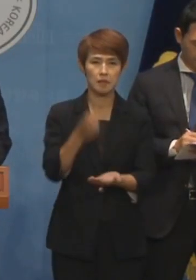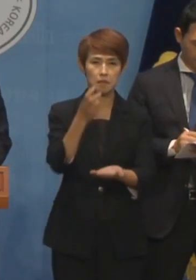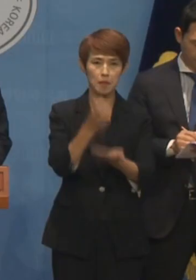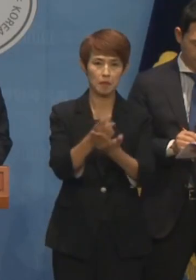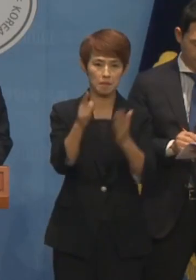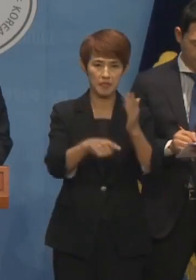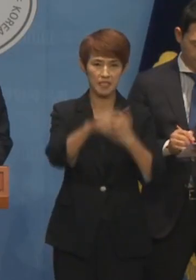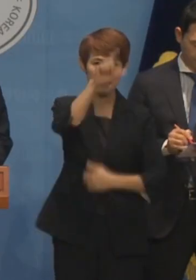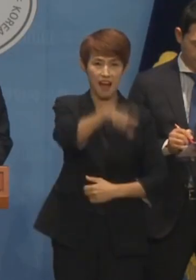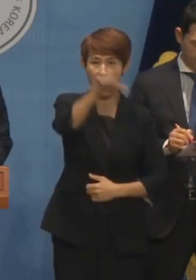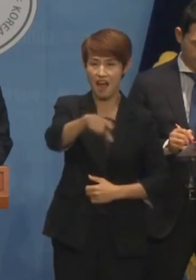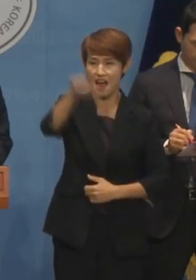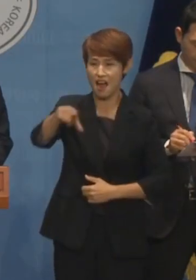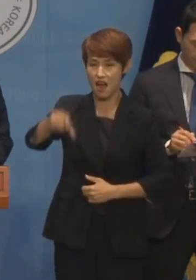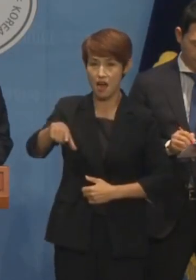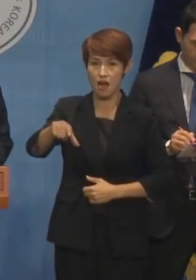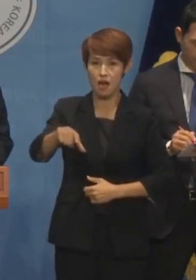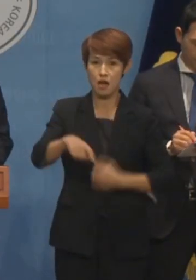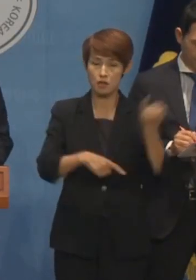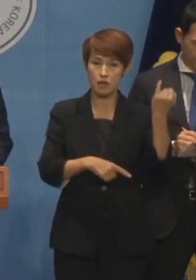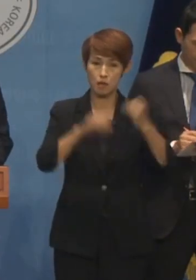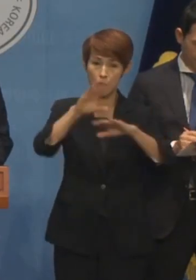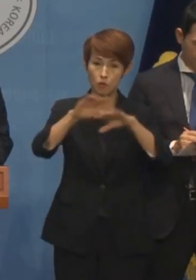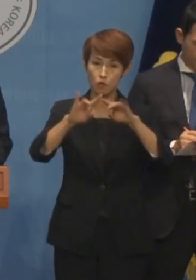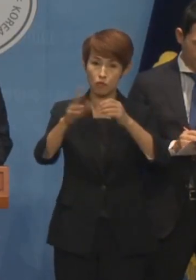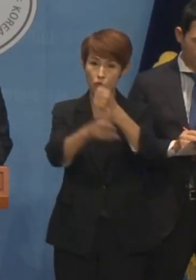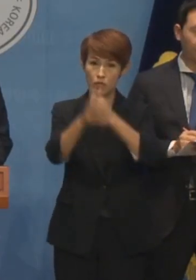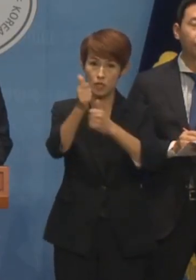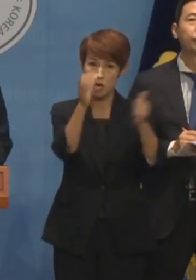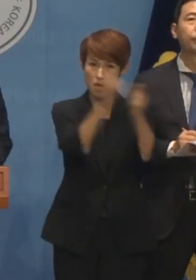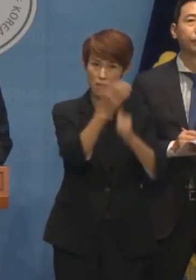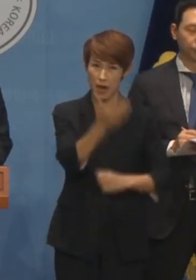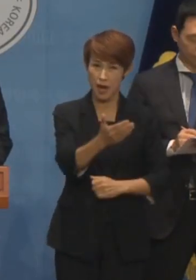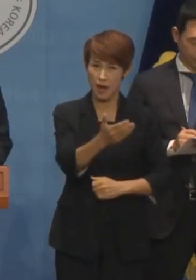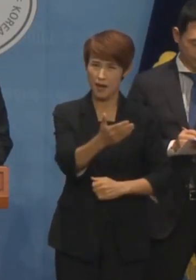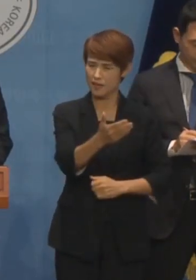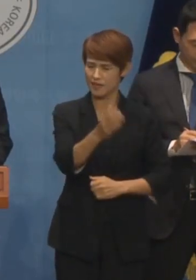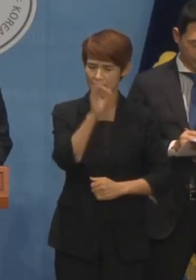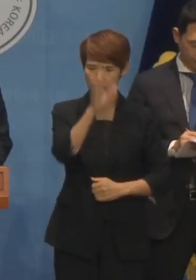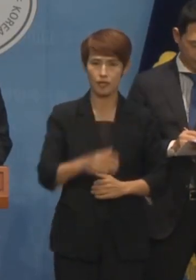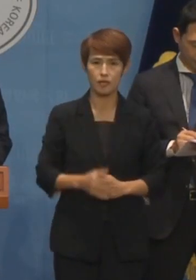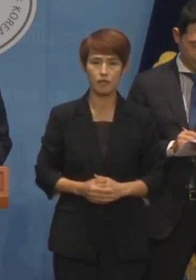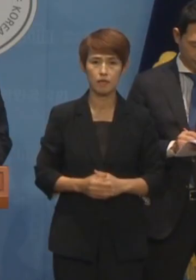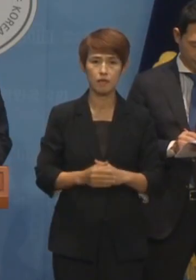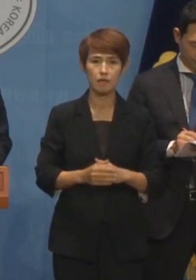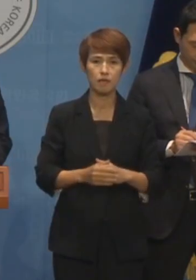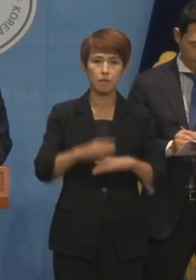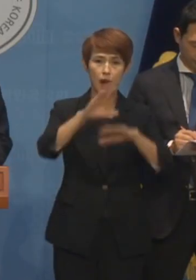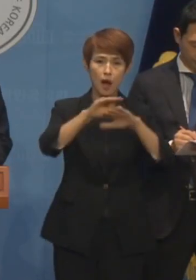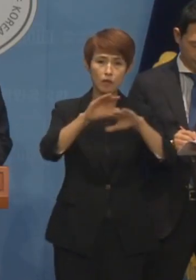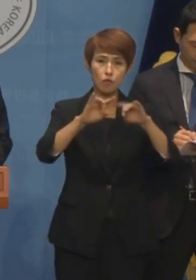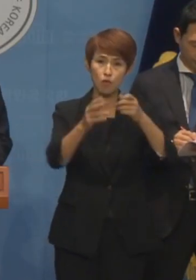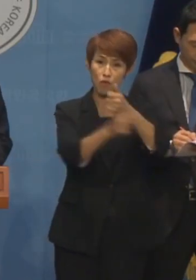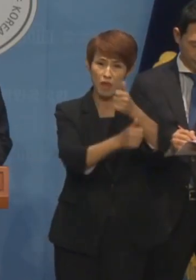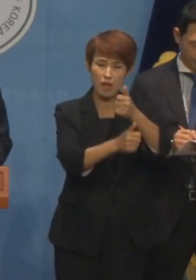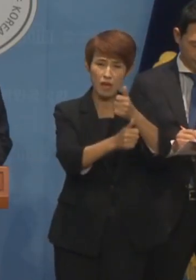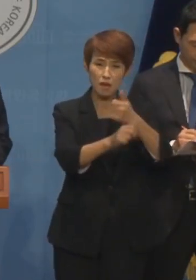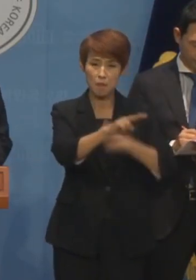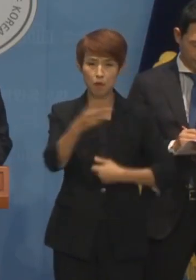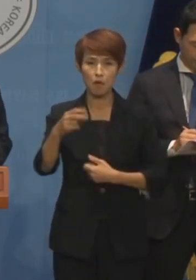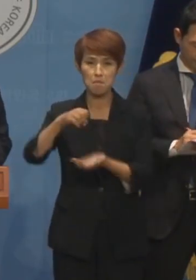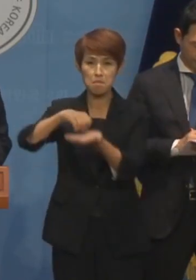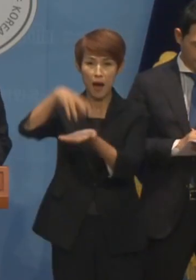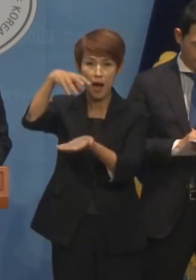법카의 여왕에게 방통위원장이 말인가? 방통위를 빵통위로